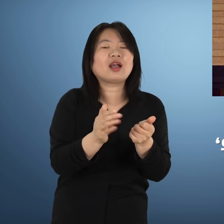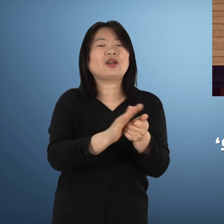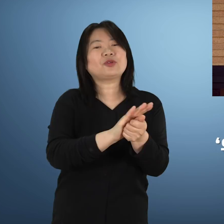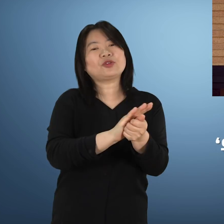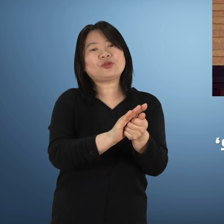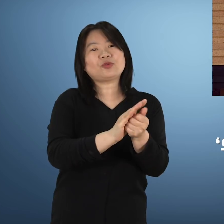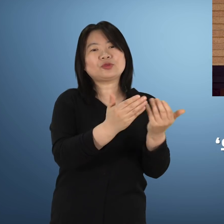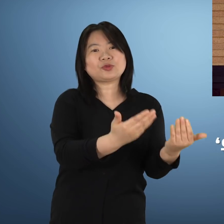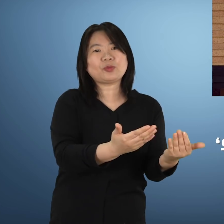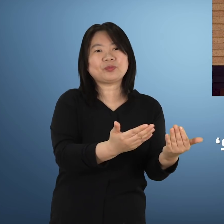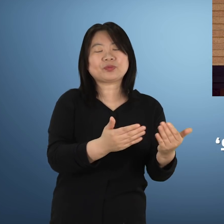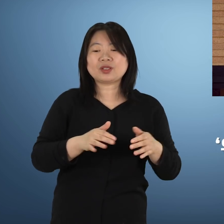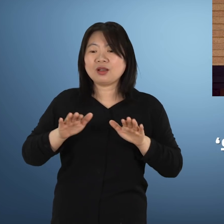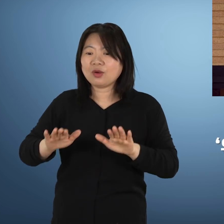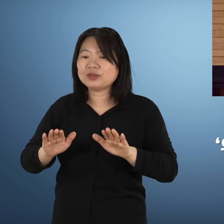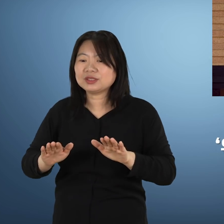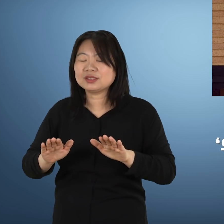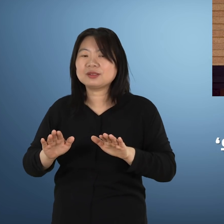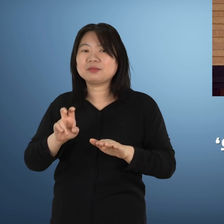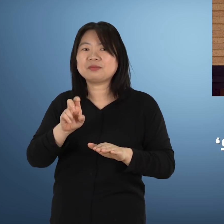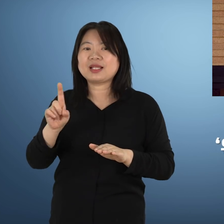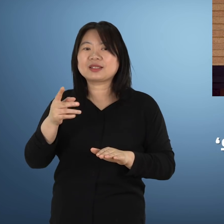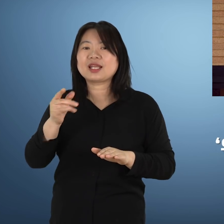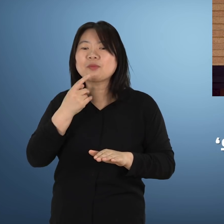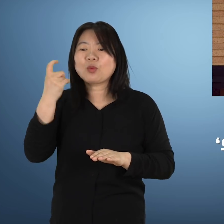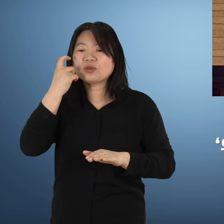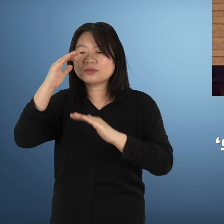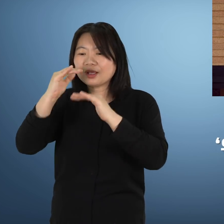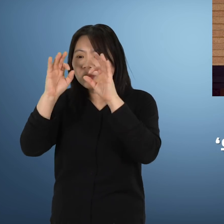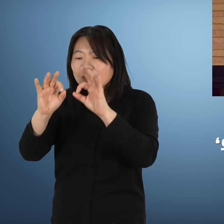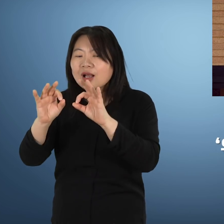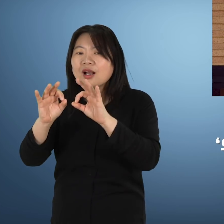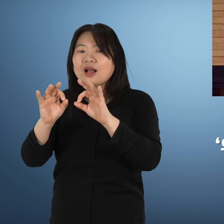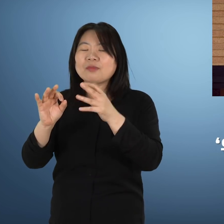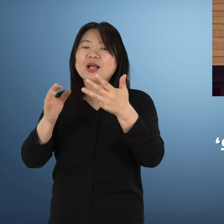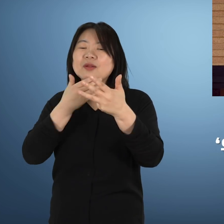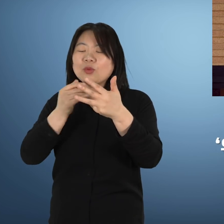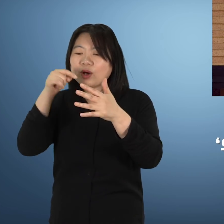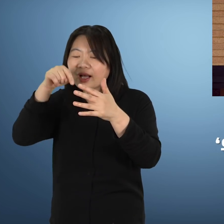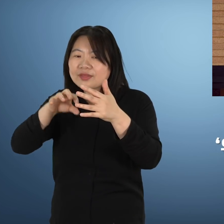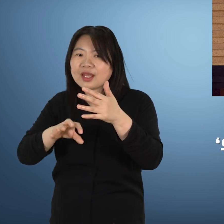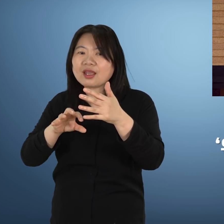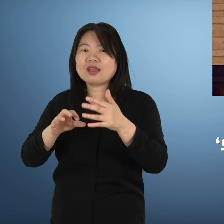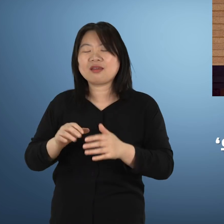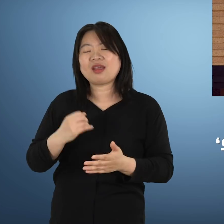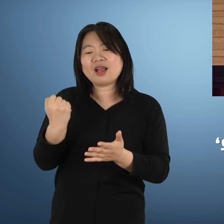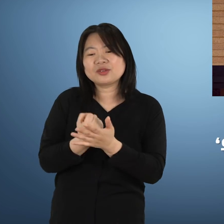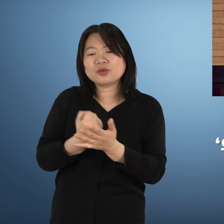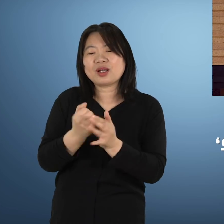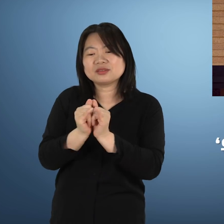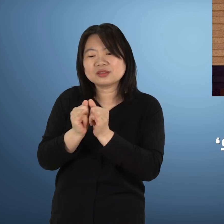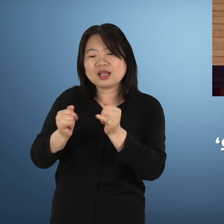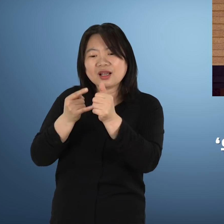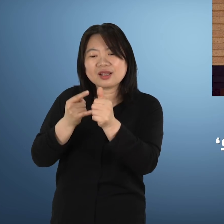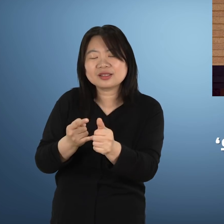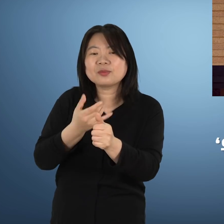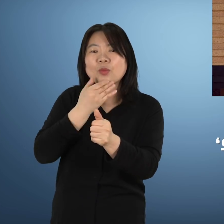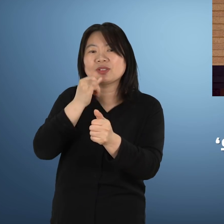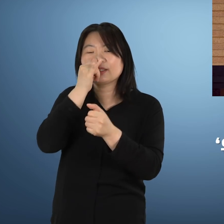애통하는 자는 뭘 받는다 그랬어요? 예, 복이 있나니 저희가 위로를 받을